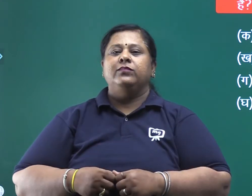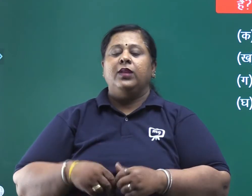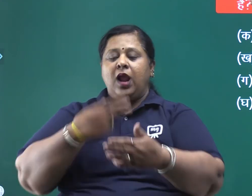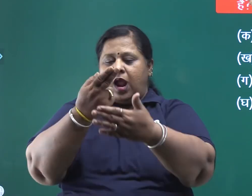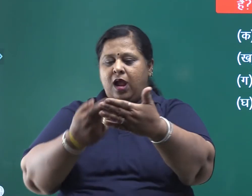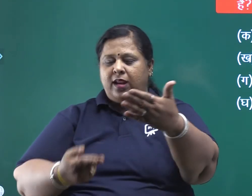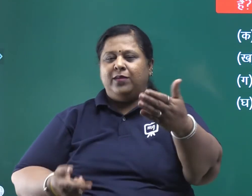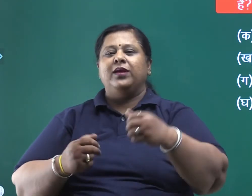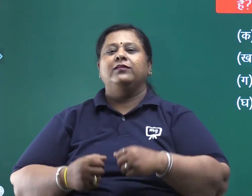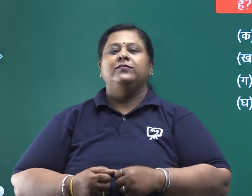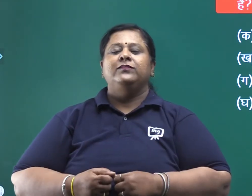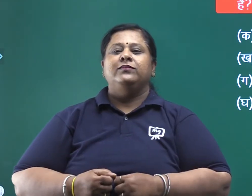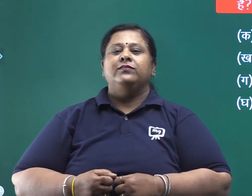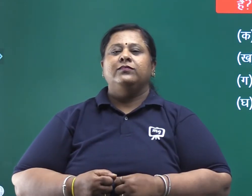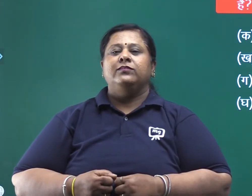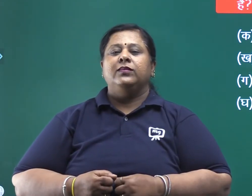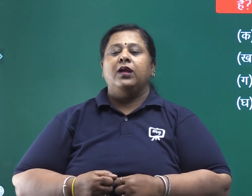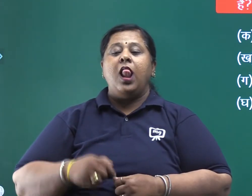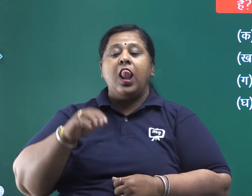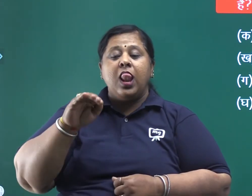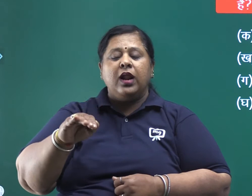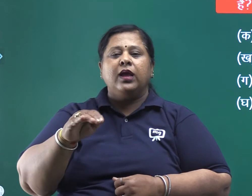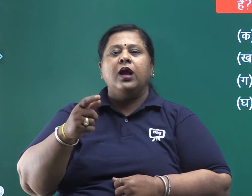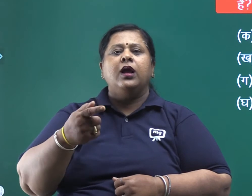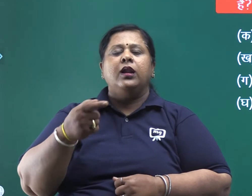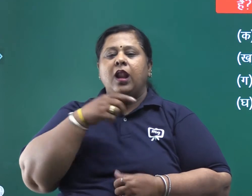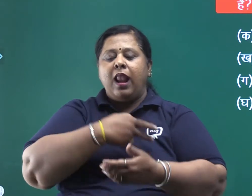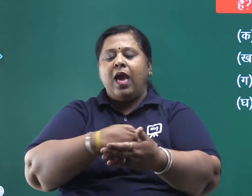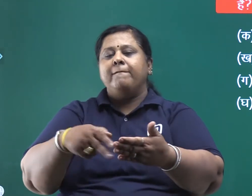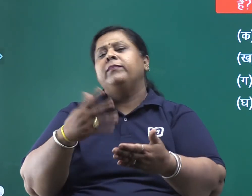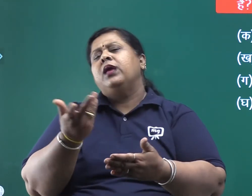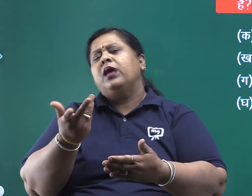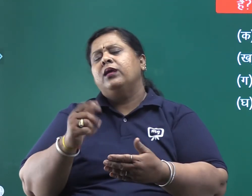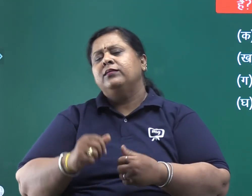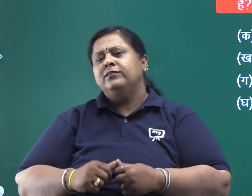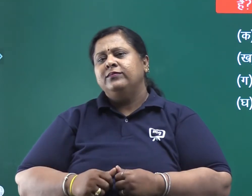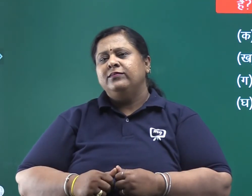कहानी में लड़के का नाम क्या है?